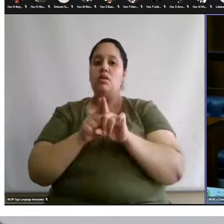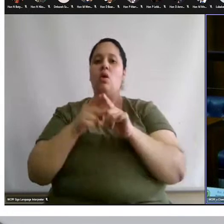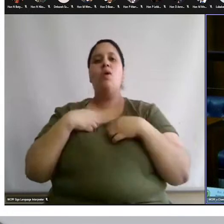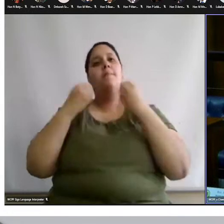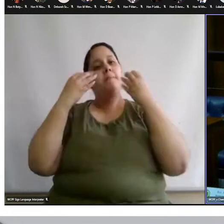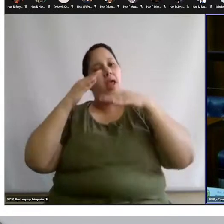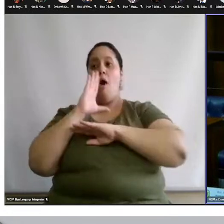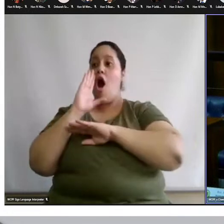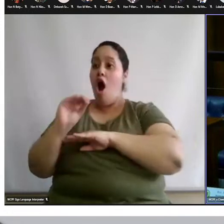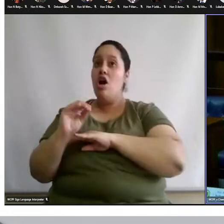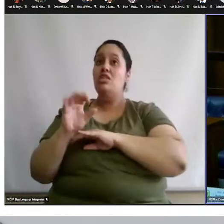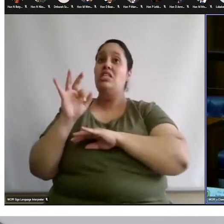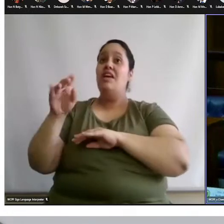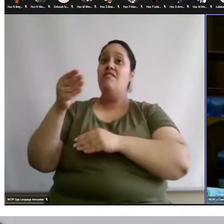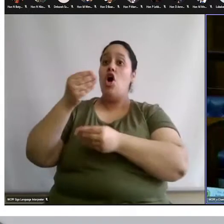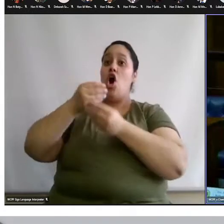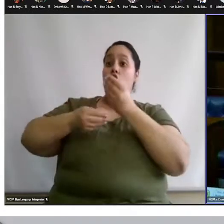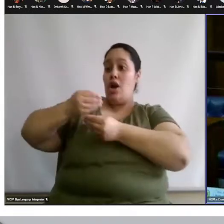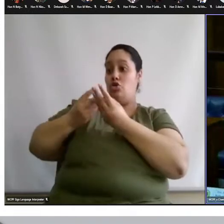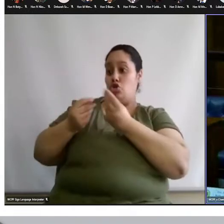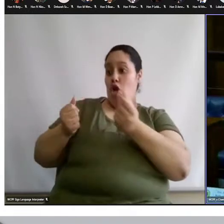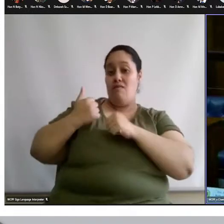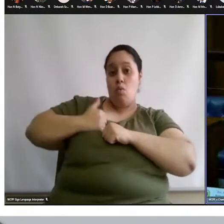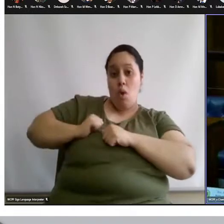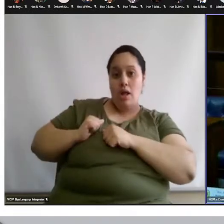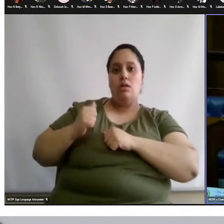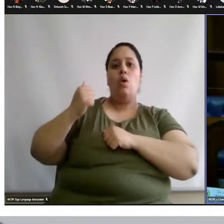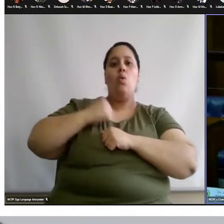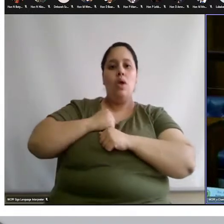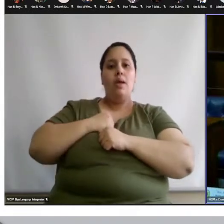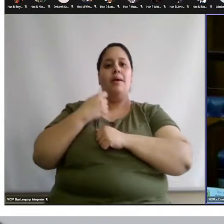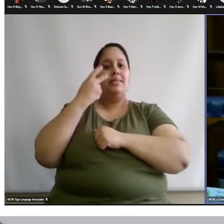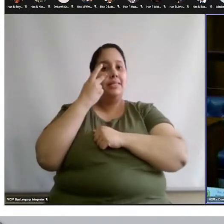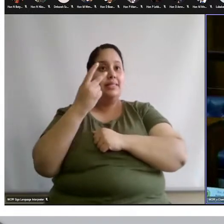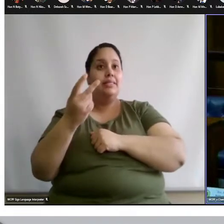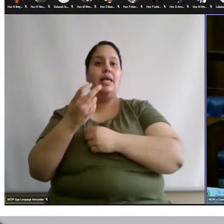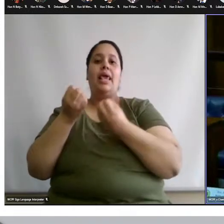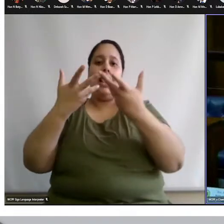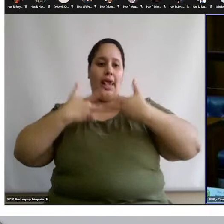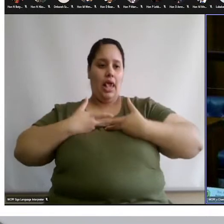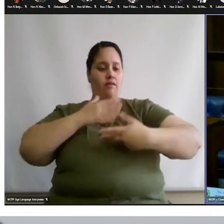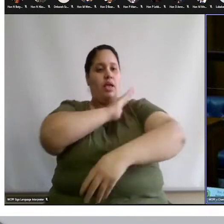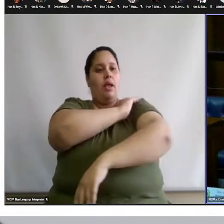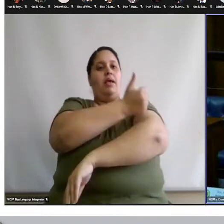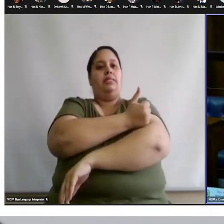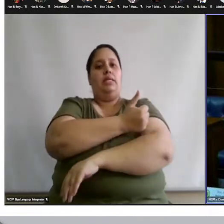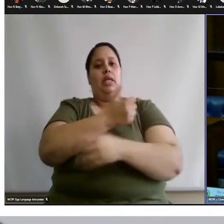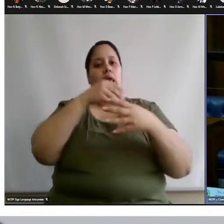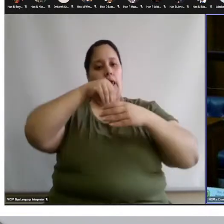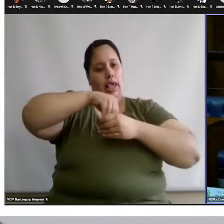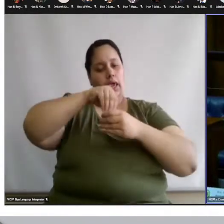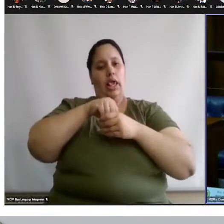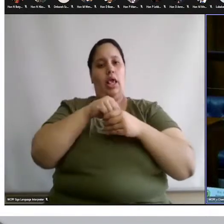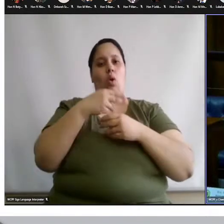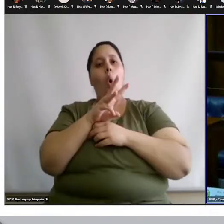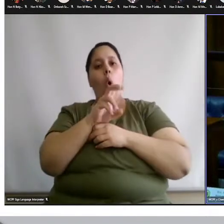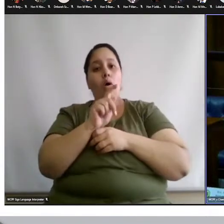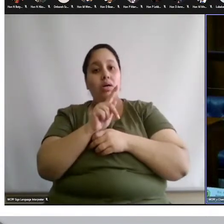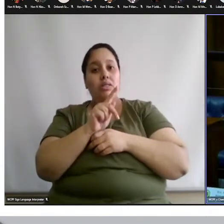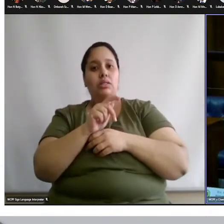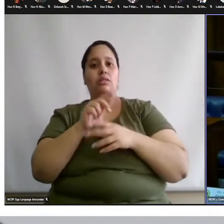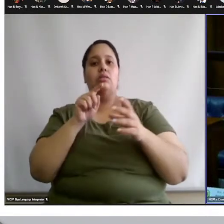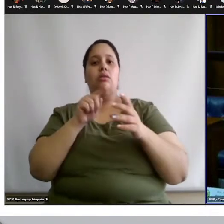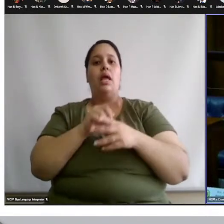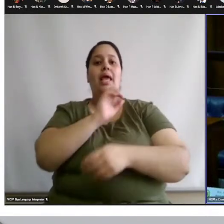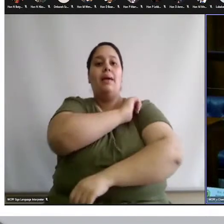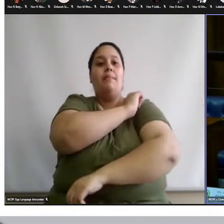ons korrupsie wil aanspreek, kom ons kapasiteer die hawks. Let's build capacity within the hawks. Let's build capacity